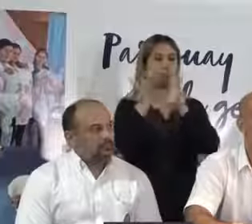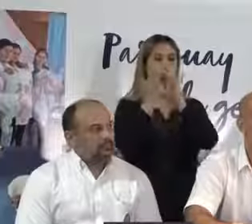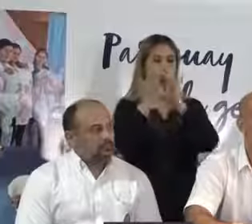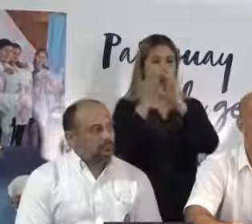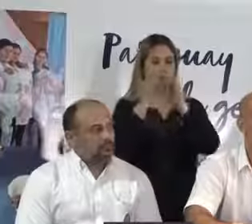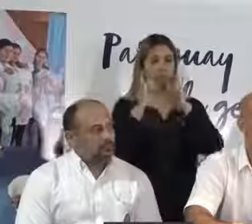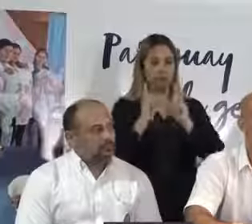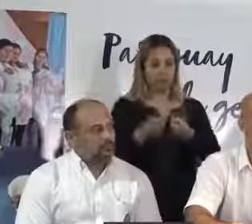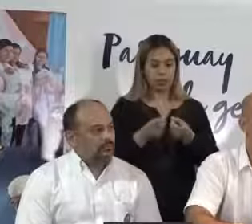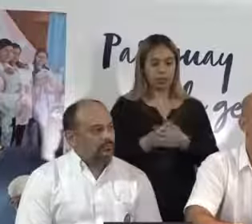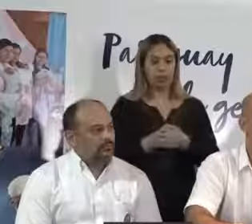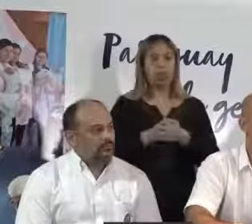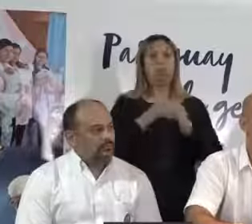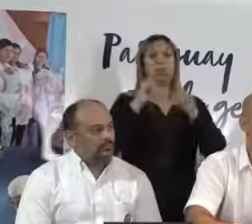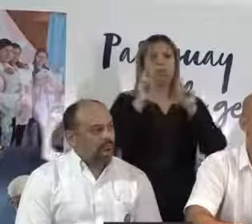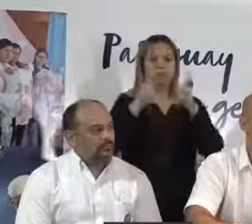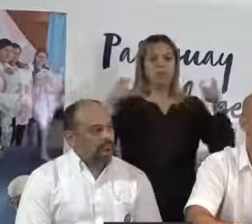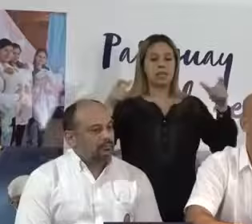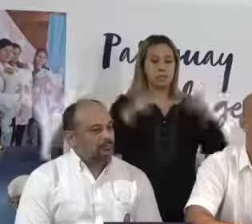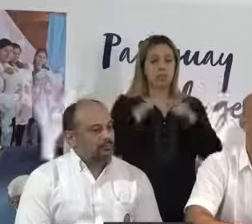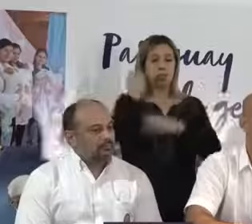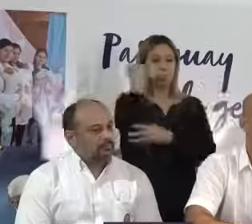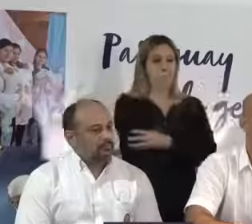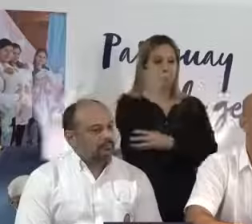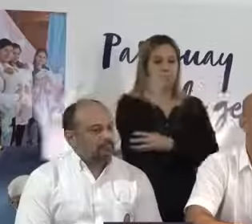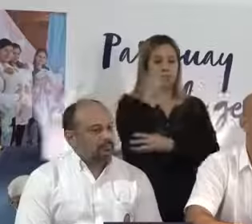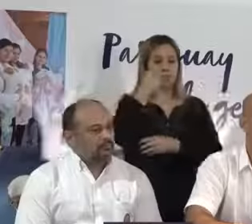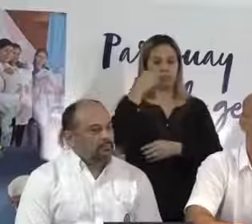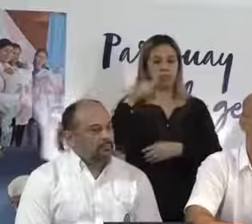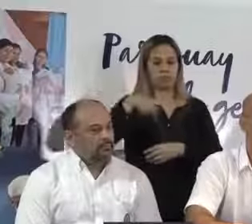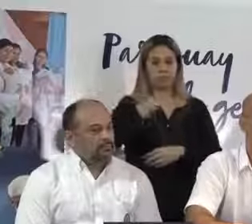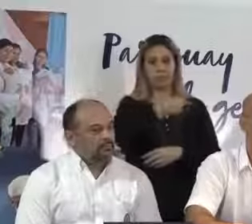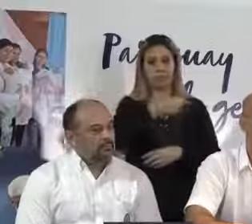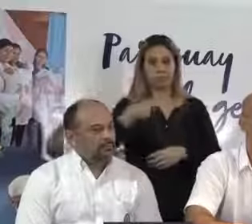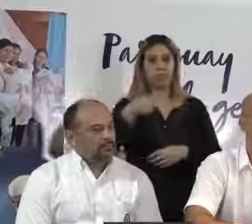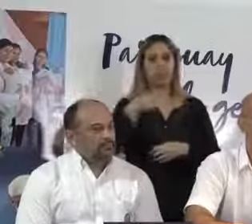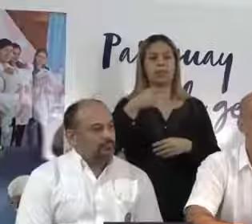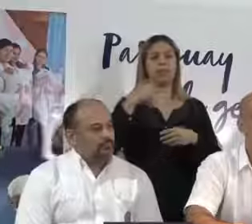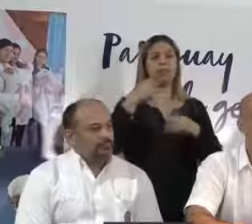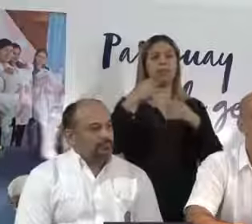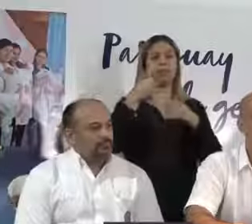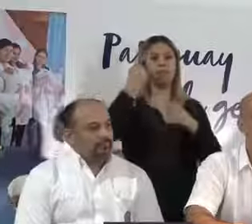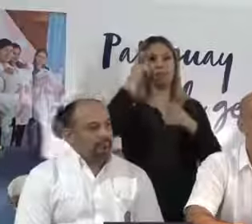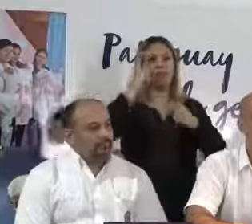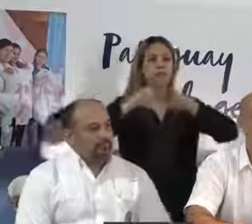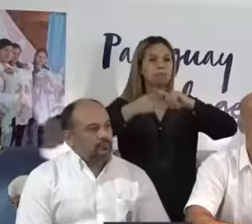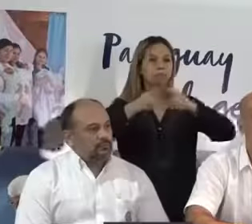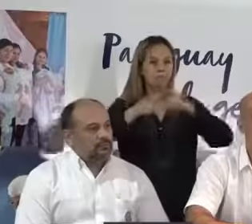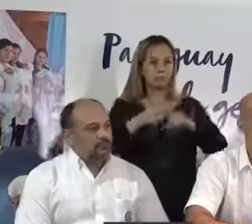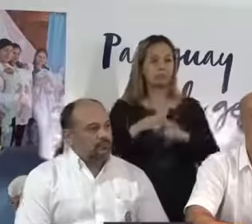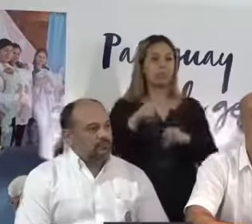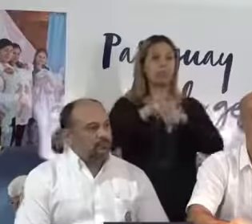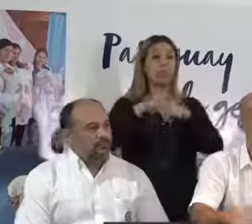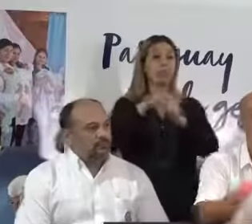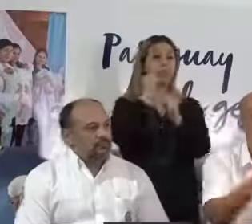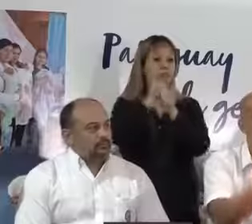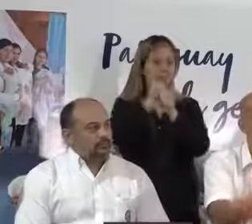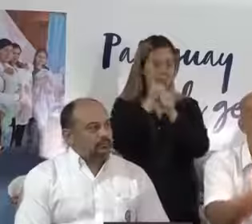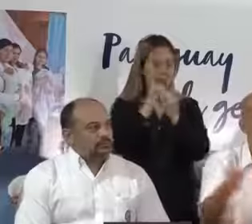contactos y hemos tenido una reunión muy importante en Palacio en esta semana con todos los organismos del Estado. Y en el caso del Ministerio del Trabajo en